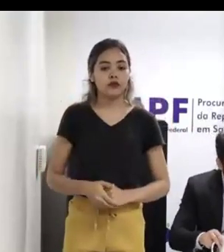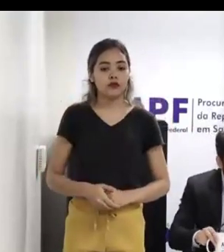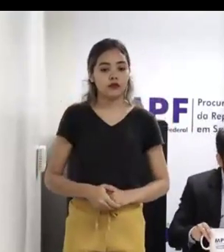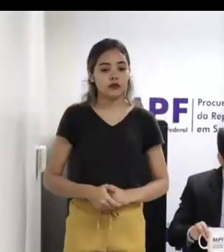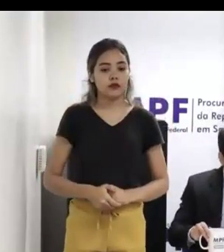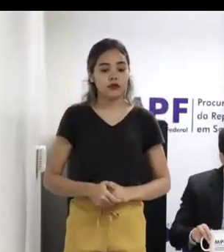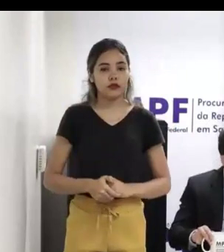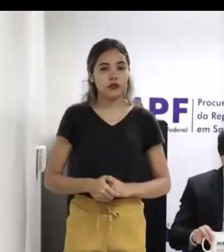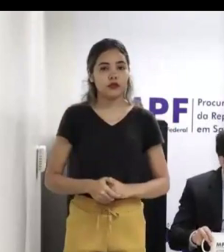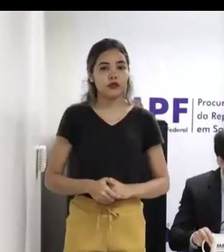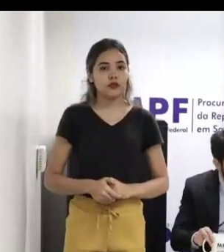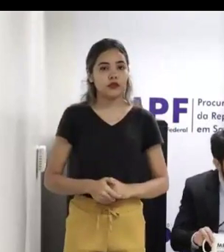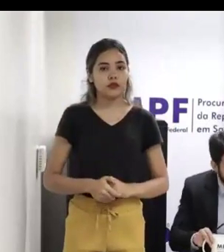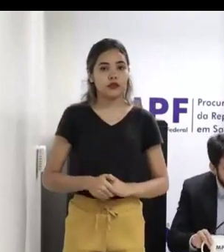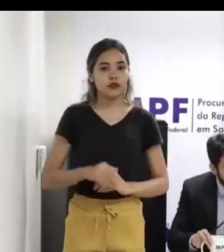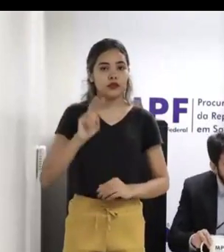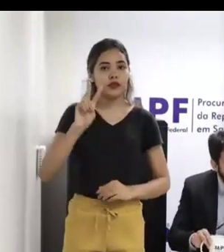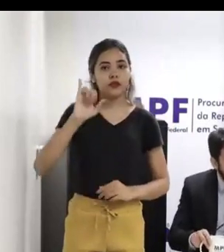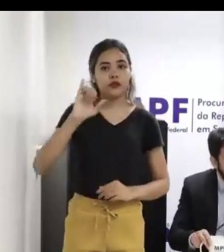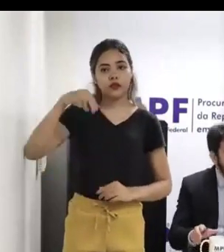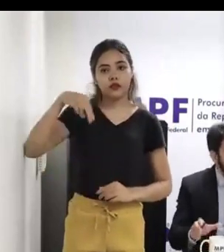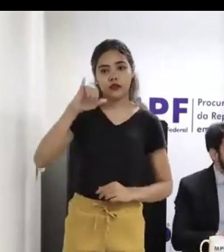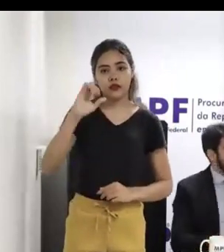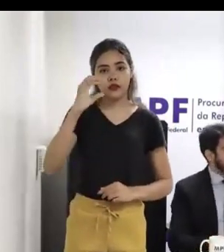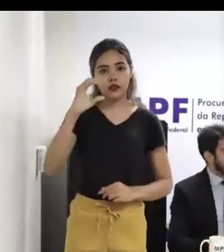santar Itaituba Dr vinus